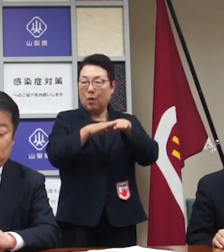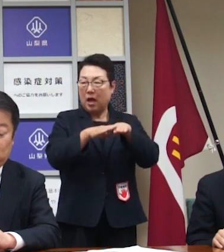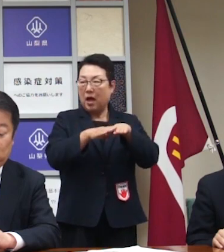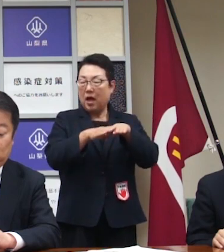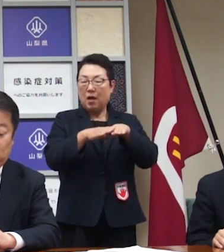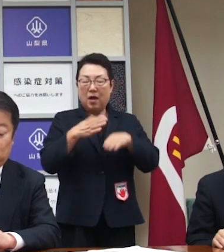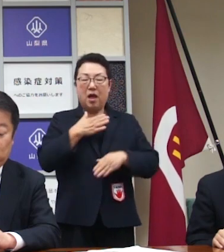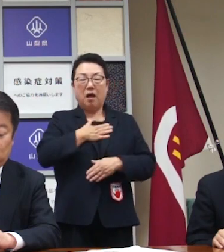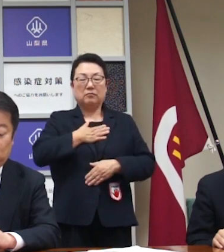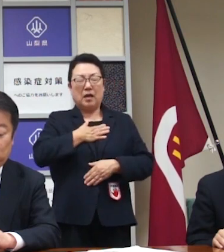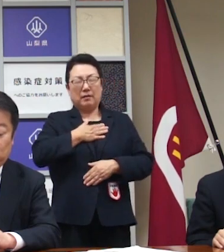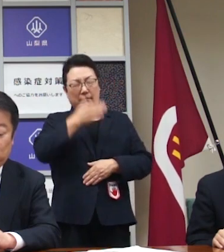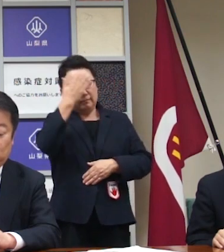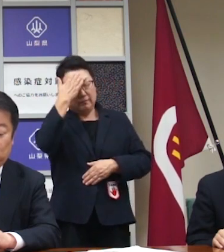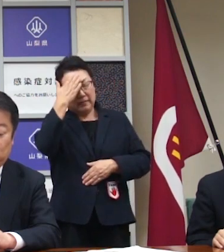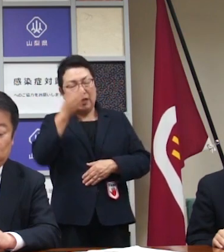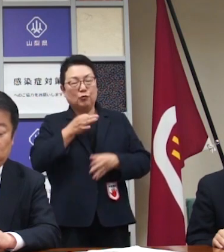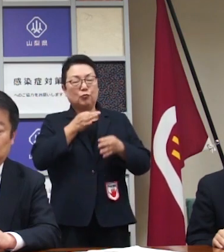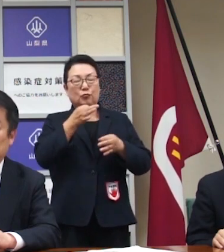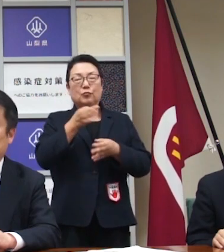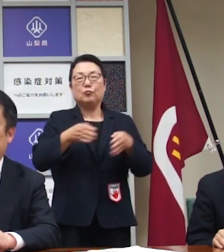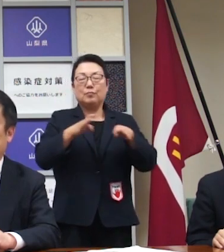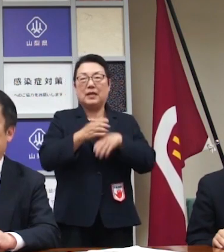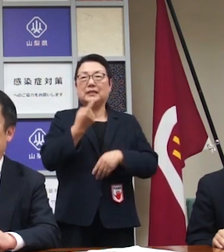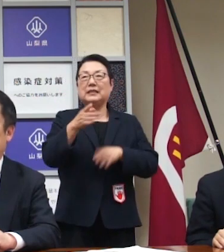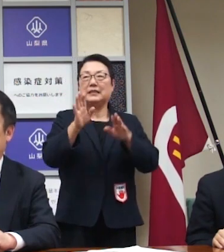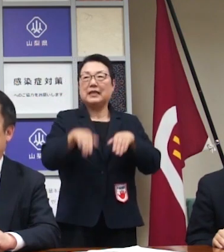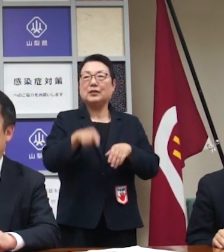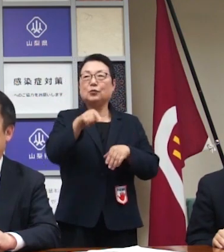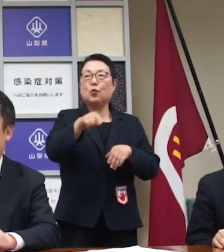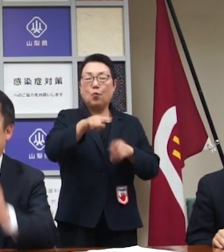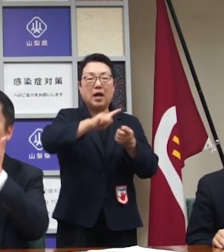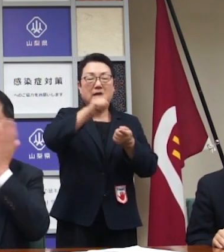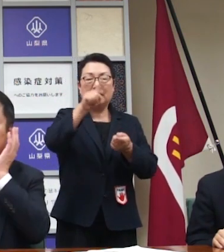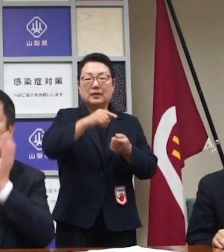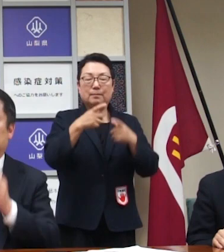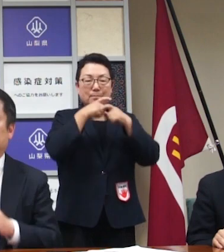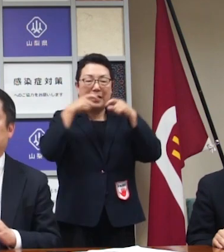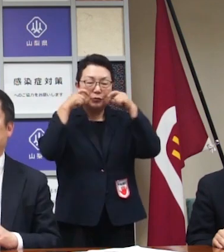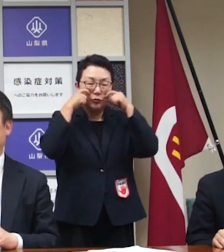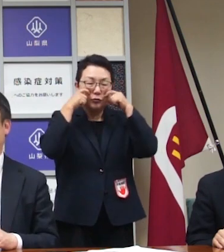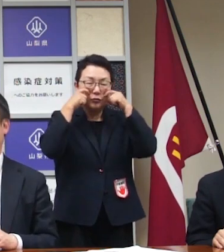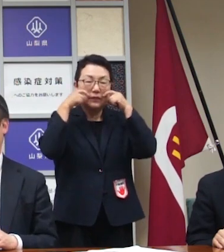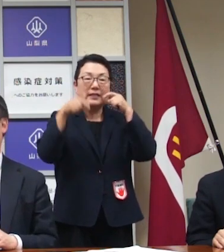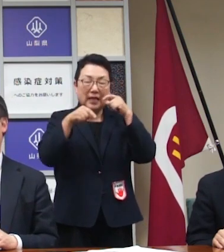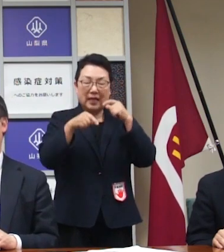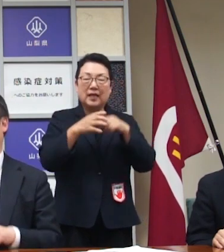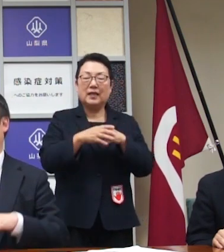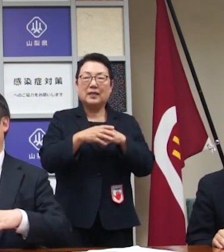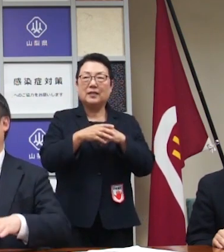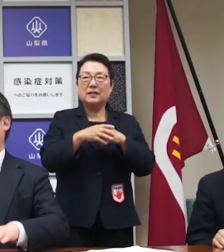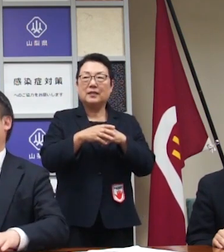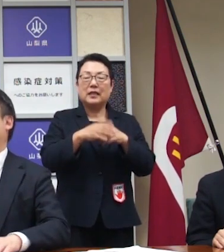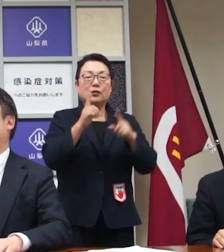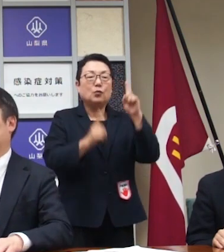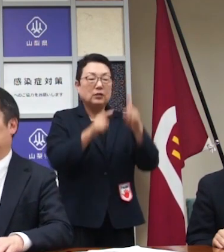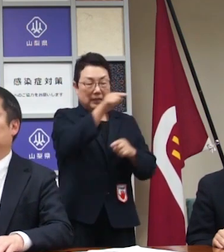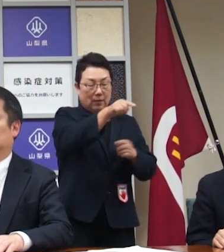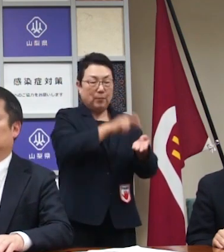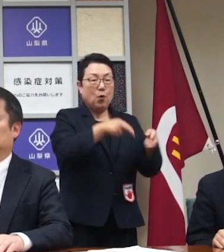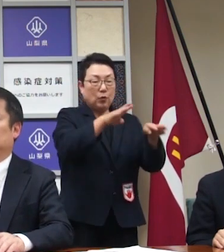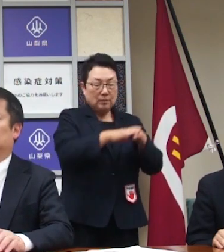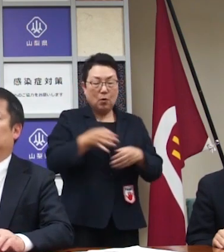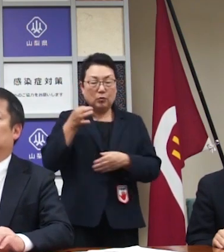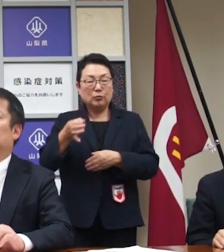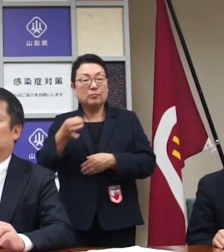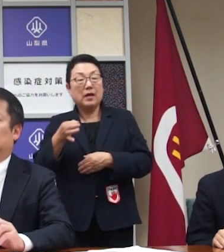悪くなってから。 ああ、具合悪い、ええ、ここは人と接触しなかったから、 マスクをして、 マスクをして、 どちらもじゃあマスクをしていたから、